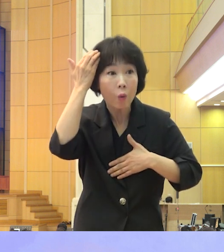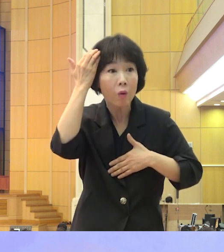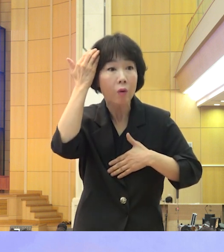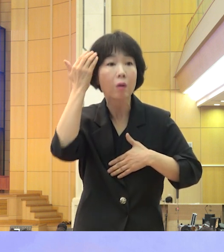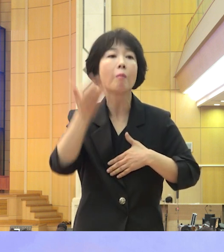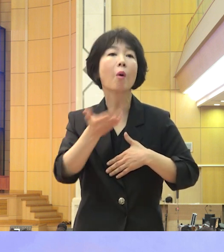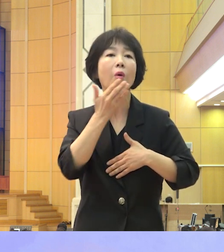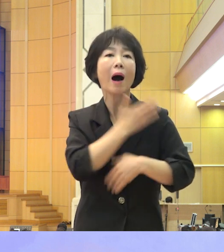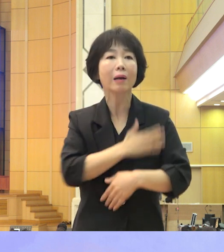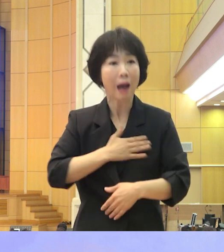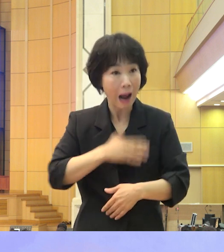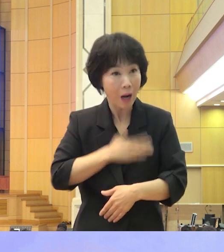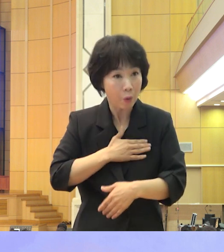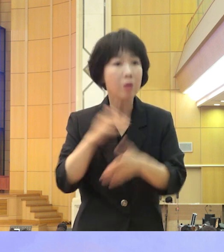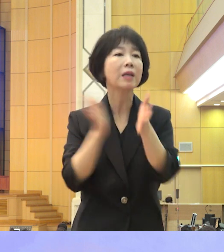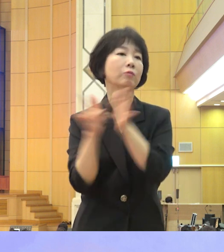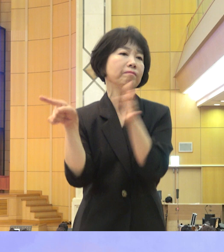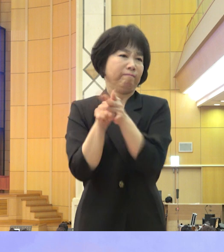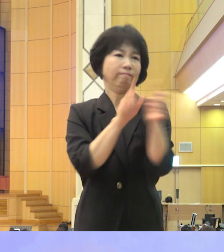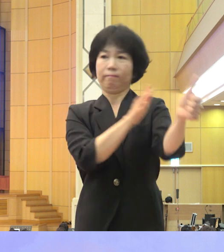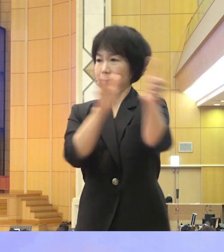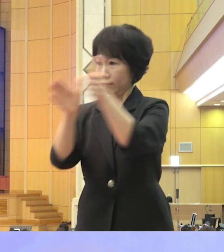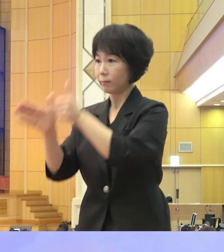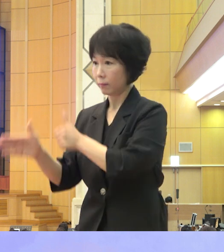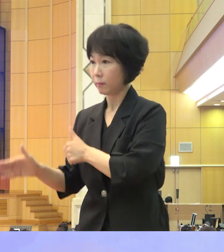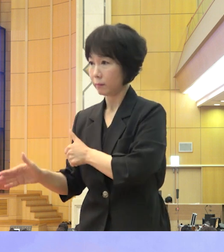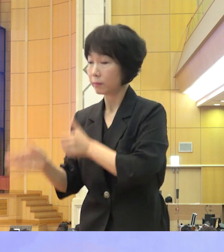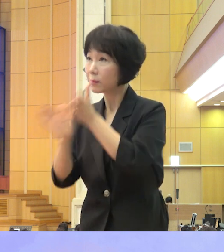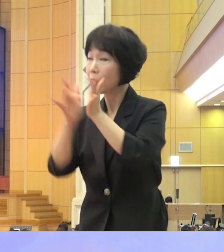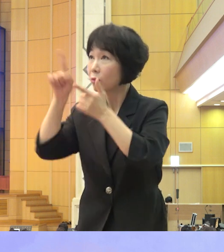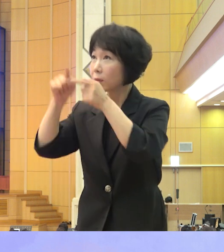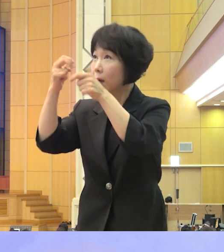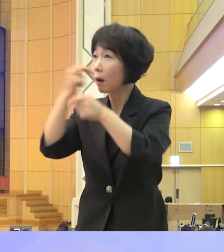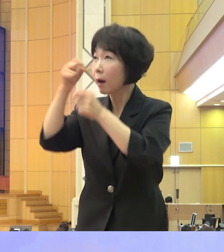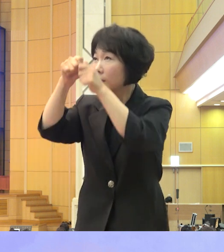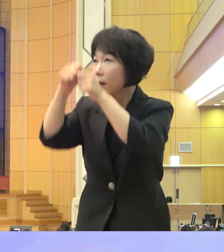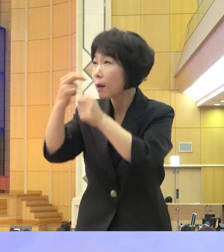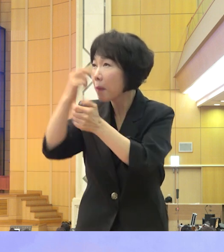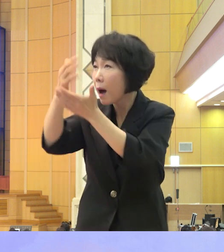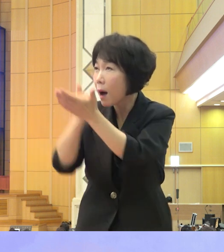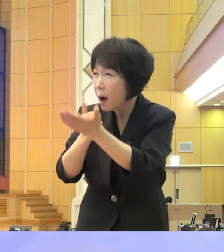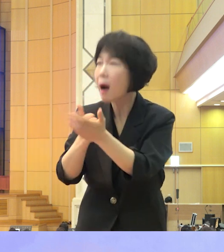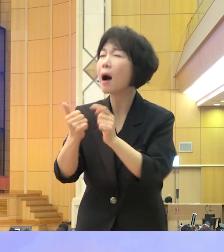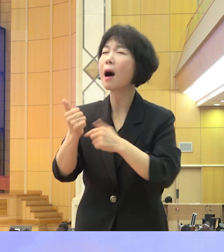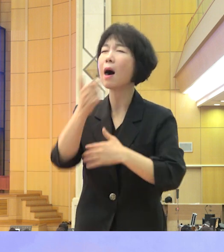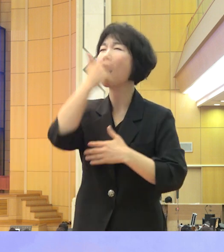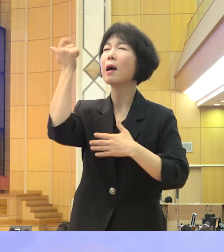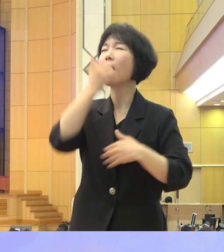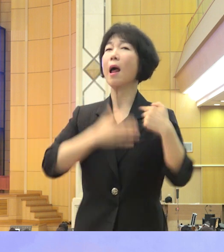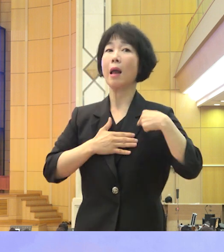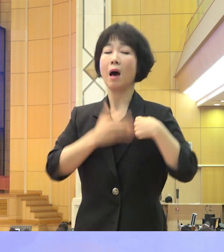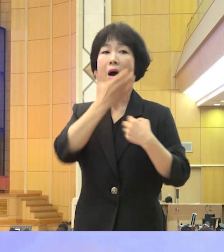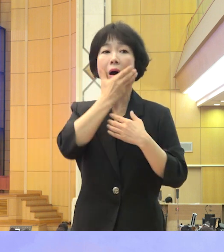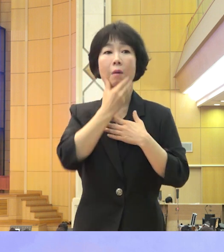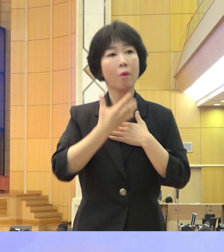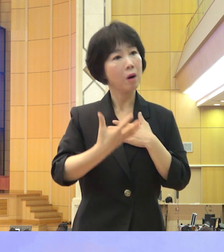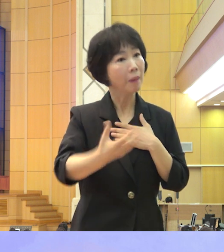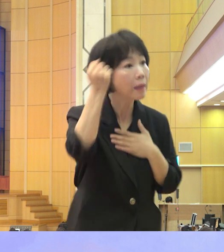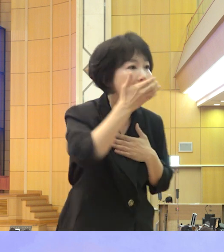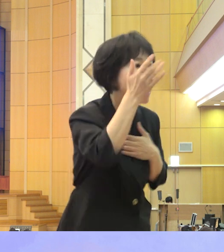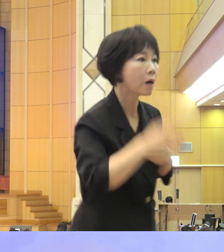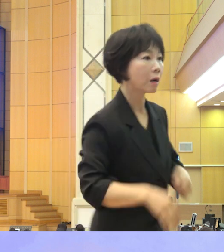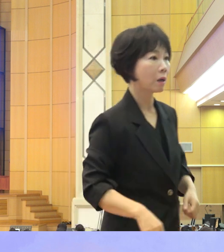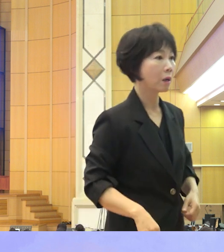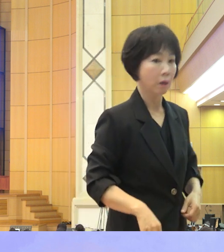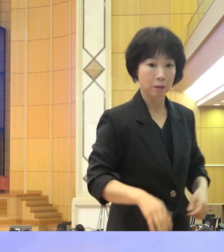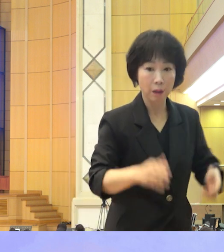하나님 말씀을 잘 들으시고 주님을 알고 믿으면 복 있는 사람이 됩니다. 마태복음 16장 13절에